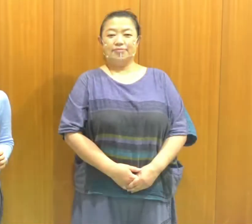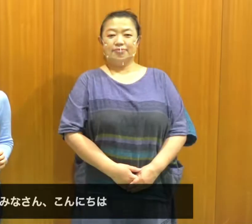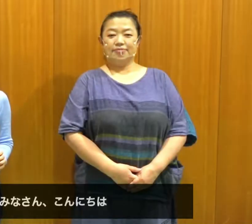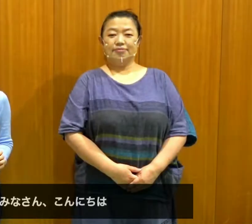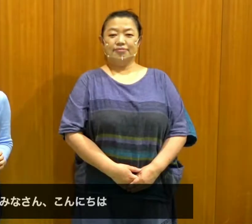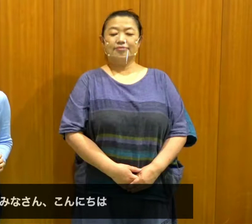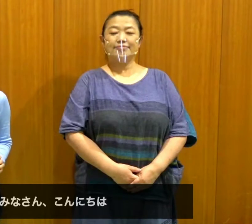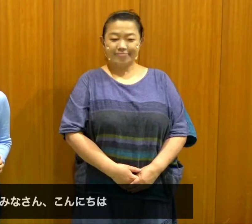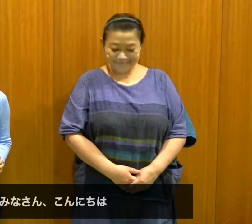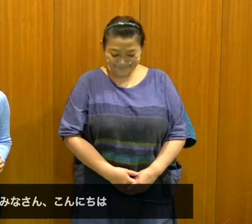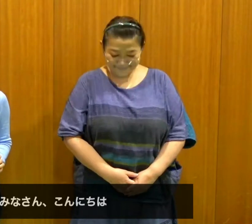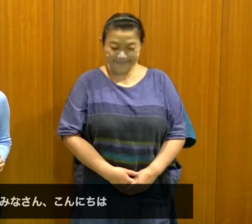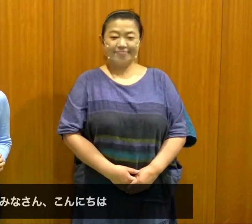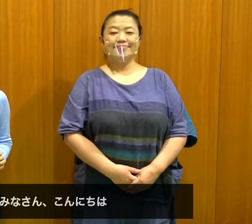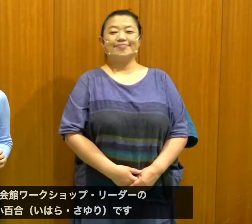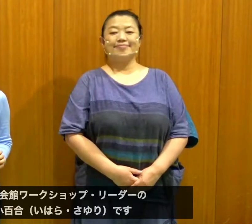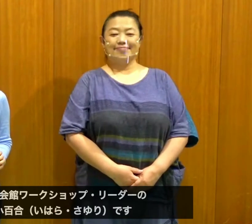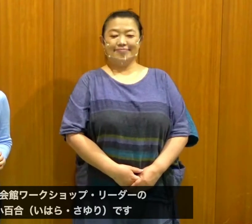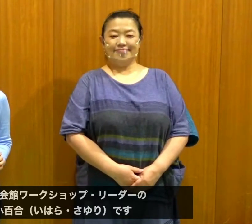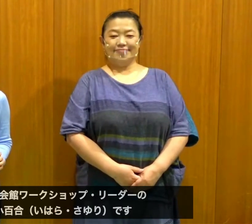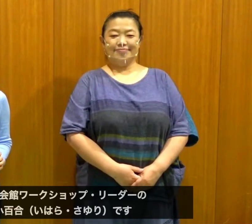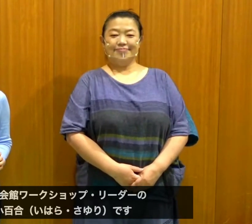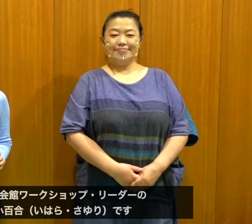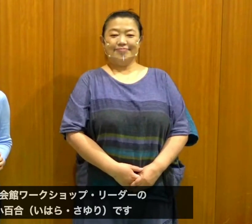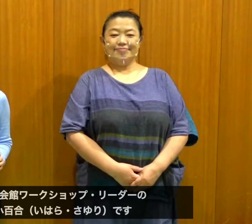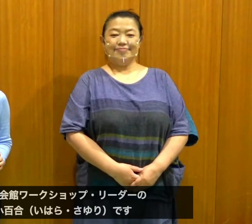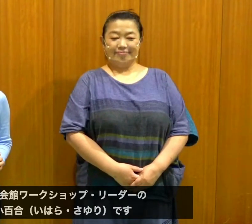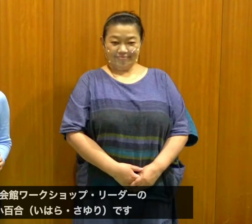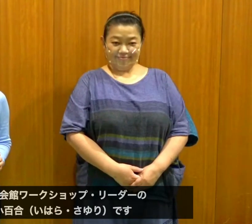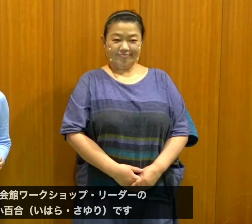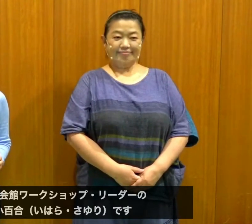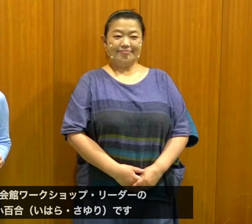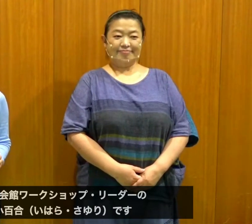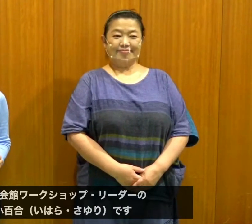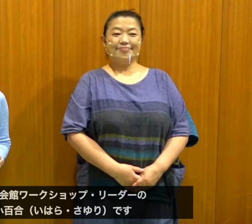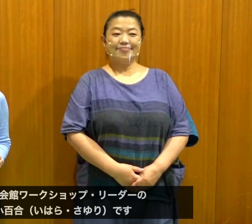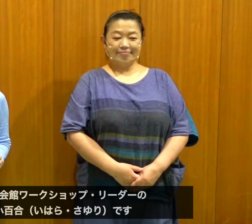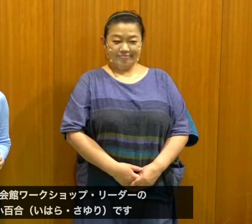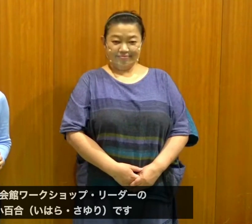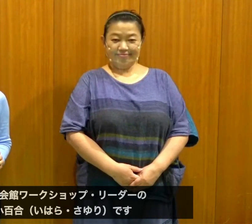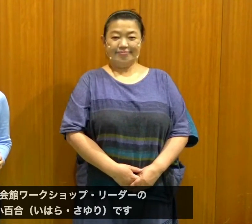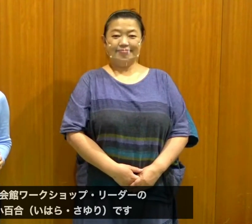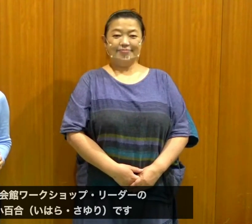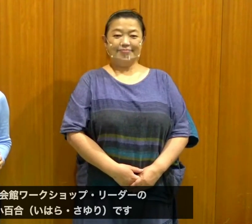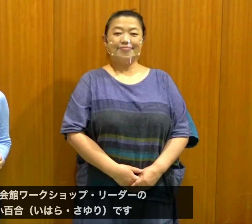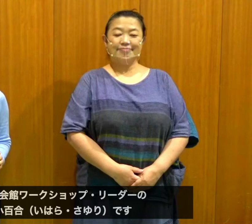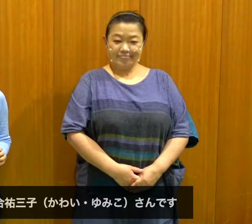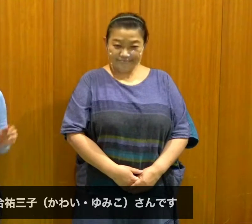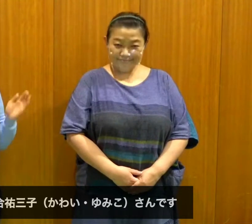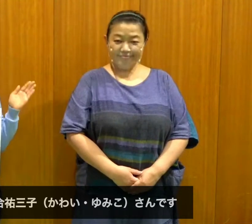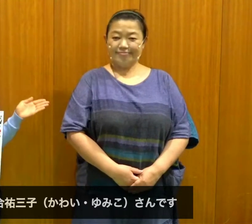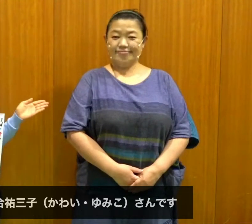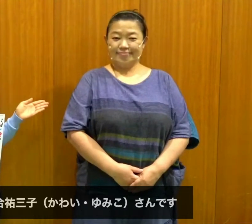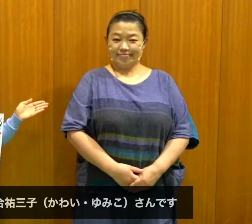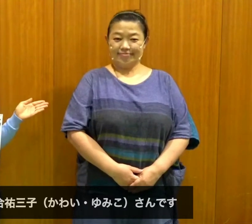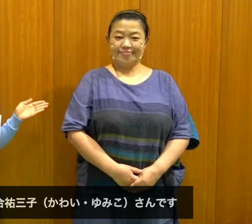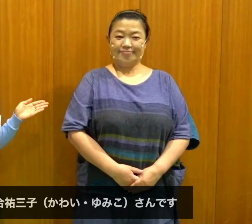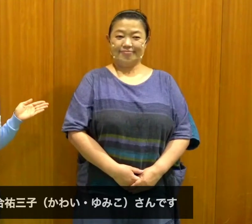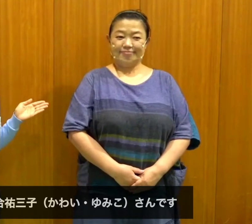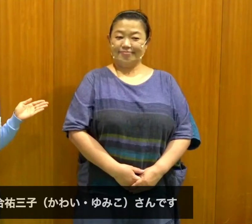皆さんこんにちは。東京文化会館ワークショップリーダーの井原さゆりです。老俳優の河合由美